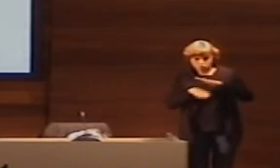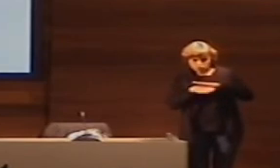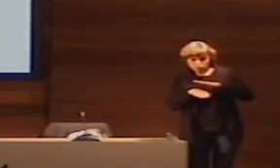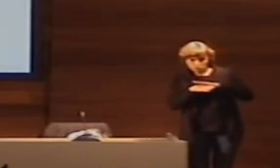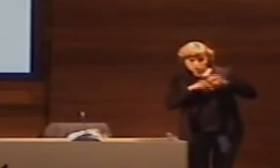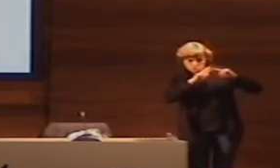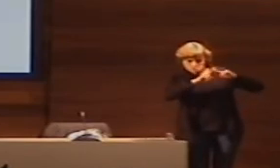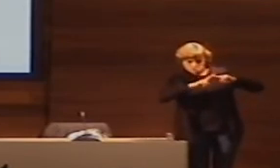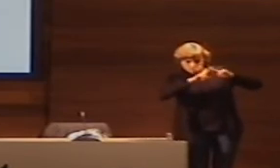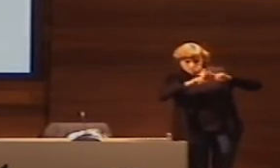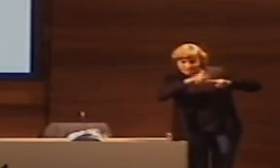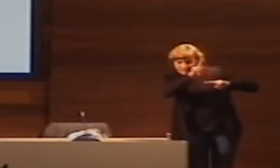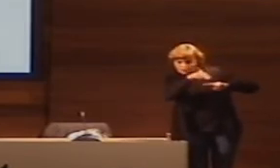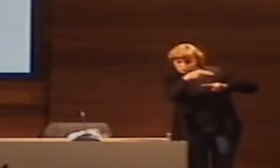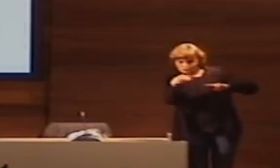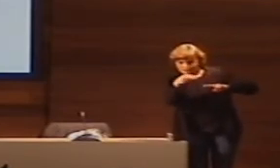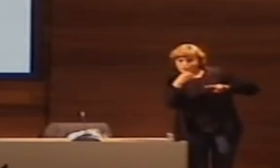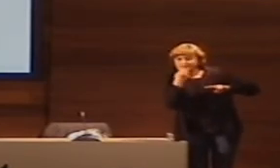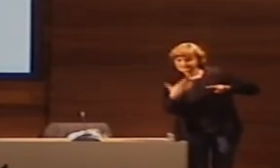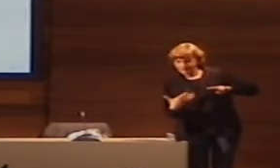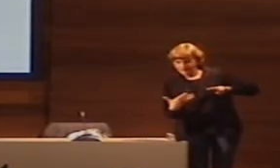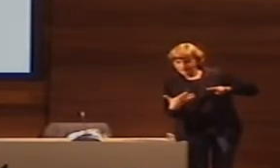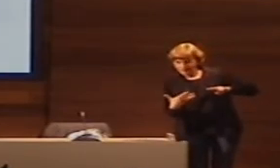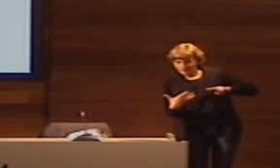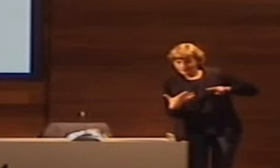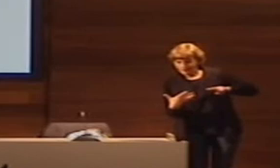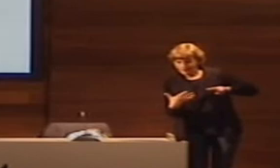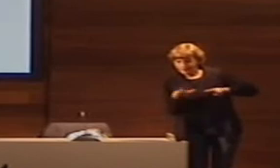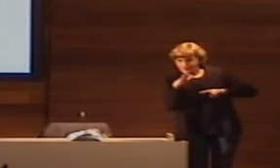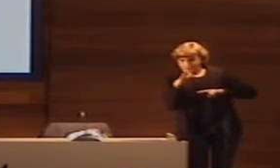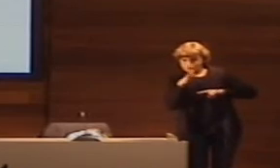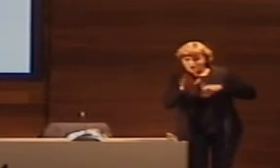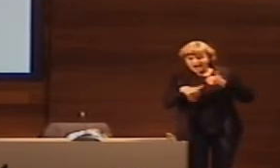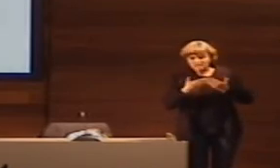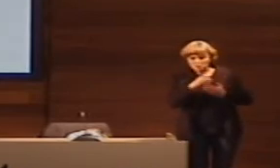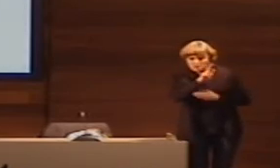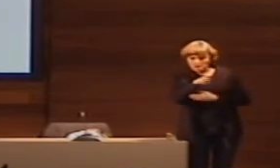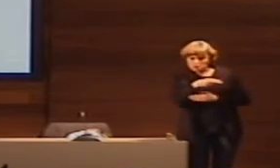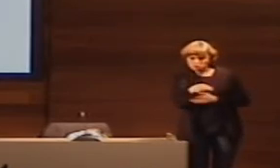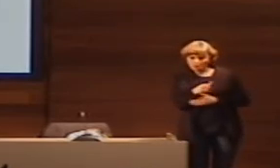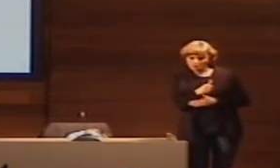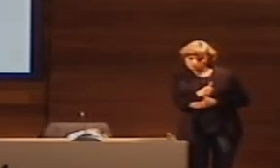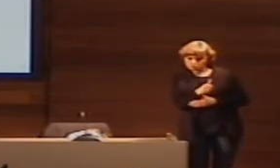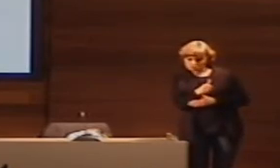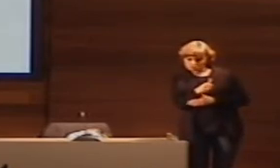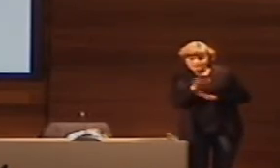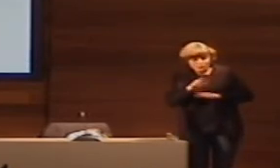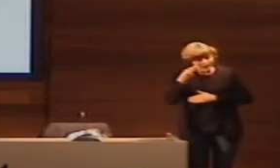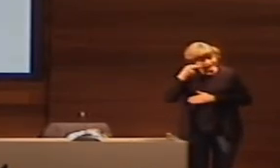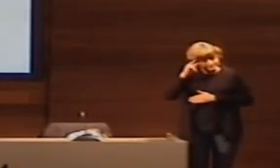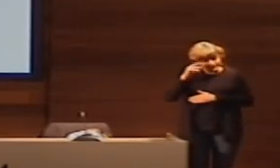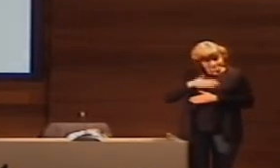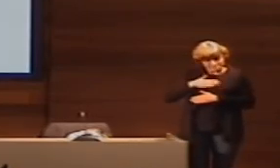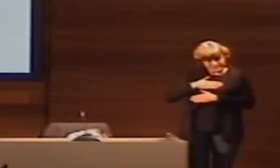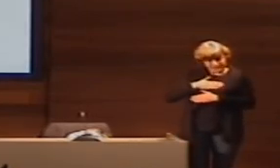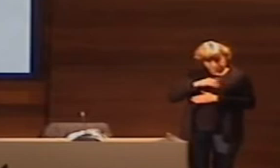Estado y se da unos municipios que están alcanzando ya buenos resultados. Mi experiencia hasta el momento, pero